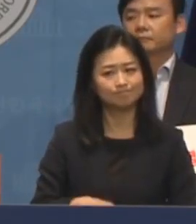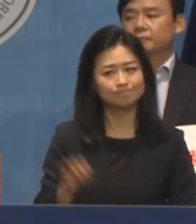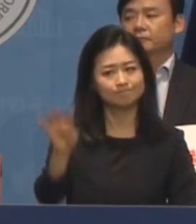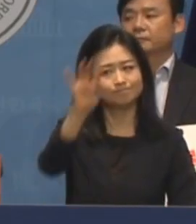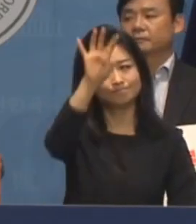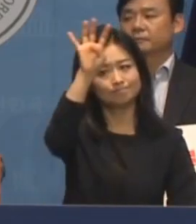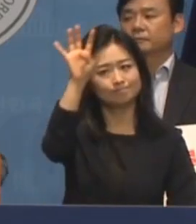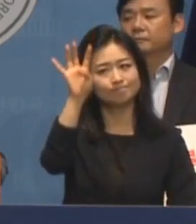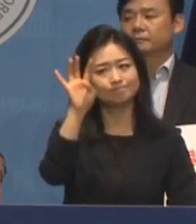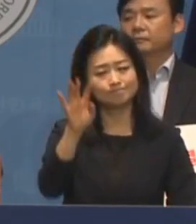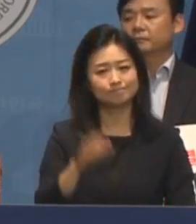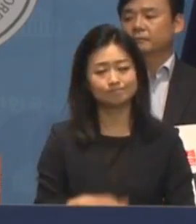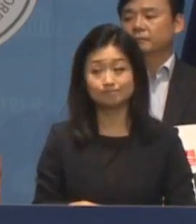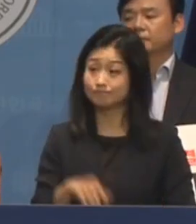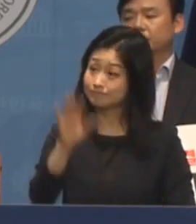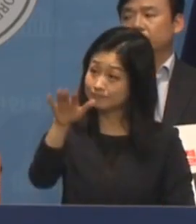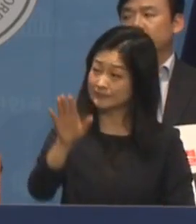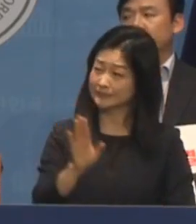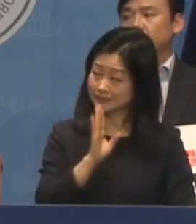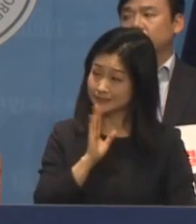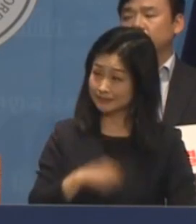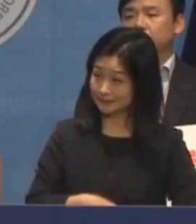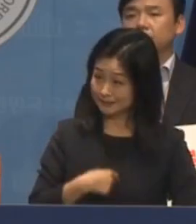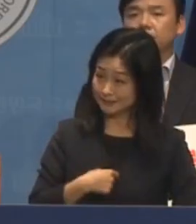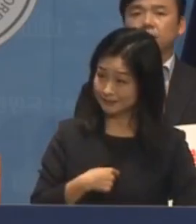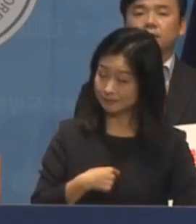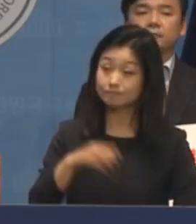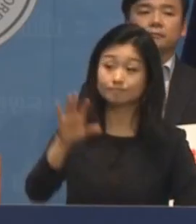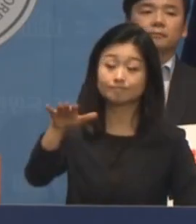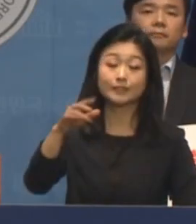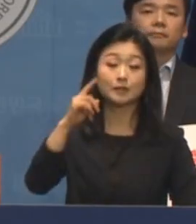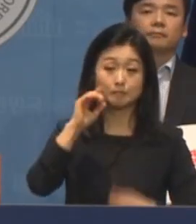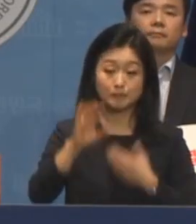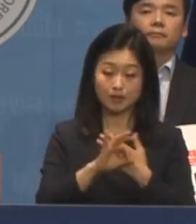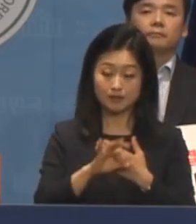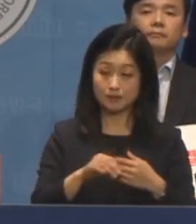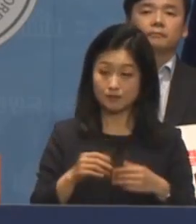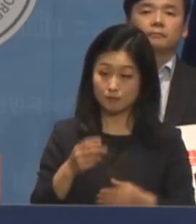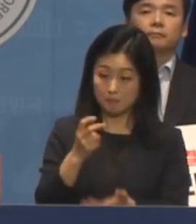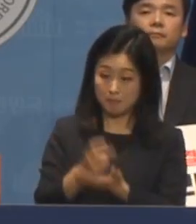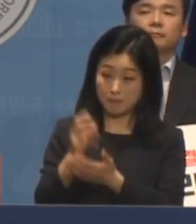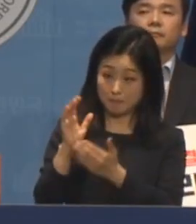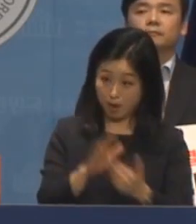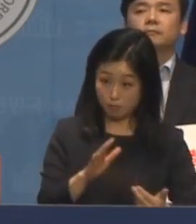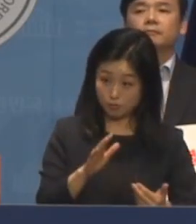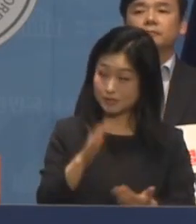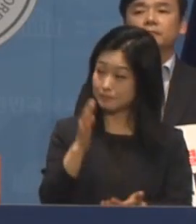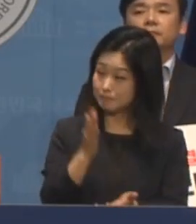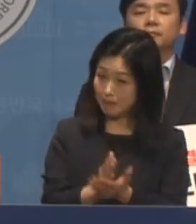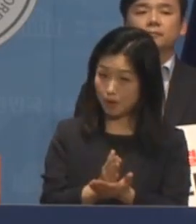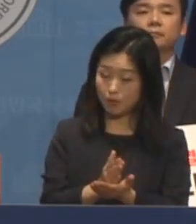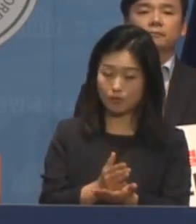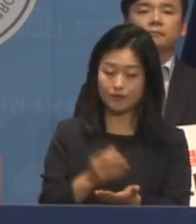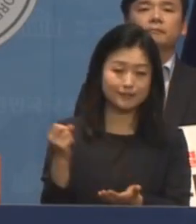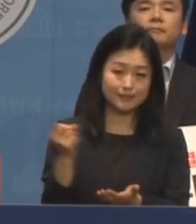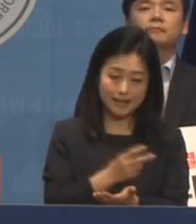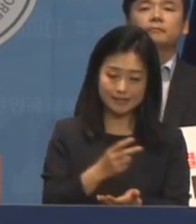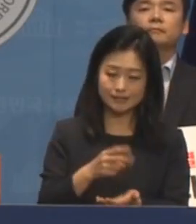이번 재의결에 참여해서 꼭 찬성표를 던져주시기 바랍니다. 그래야 그 진심이